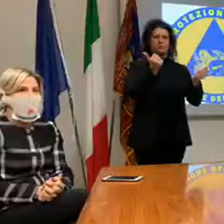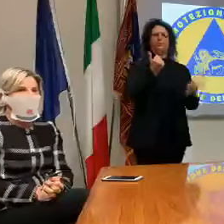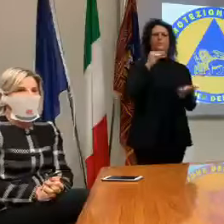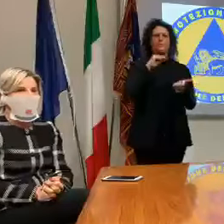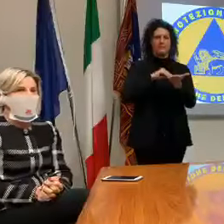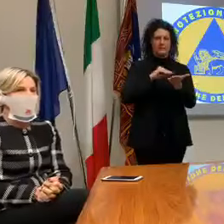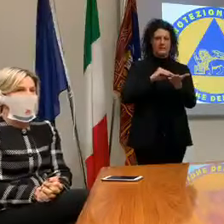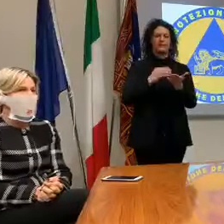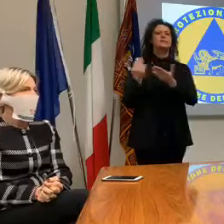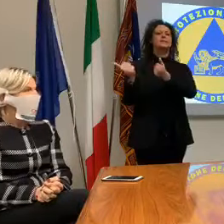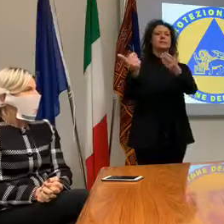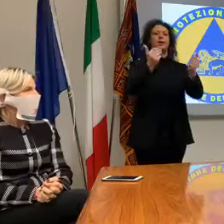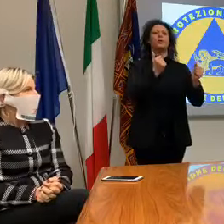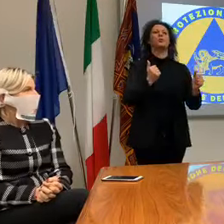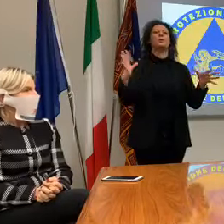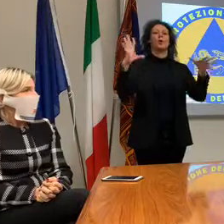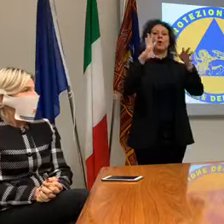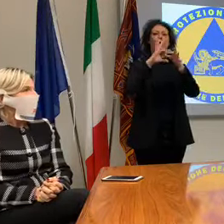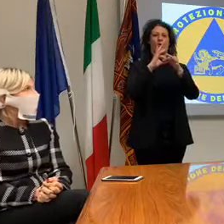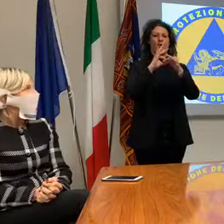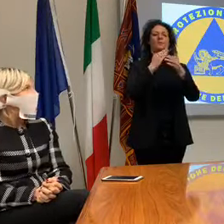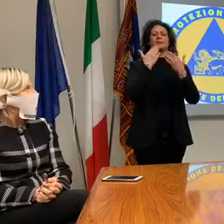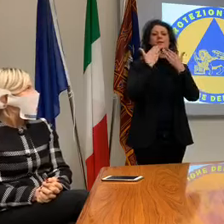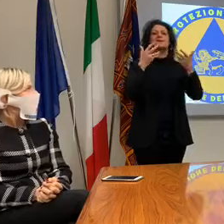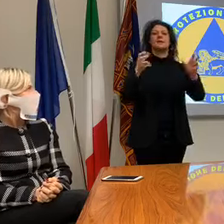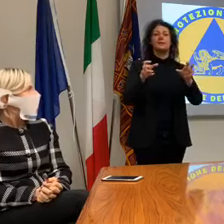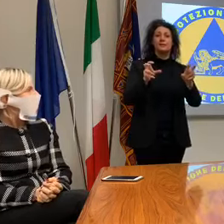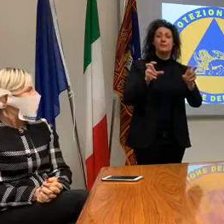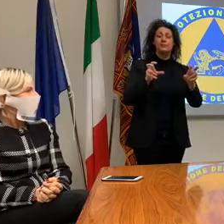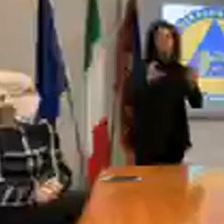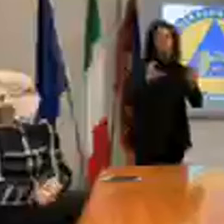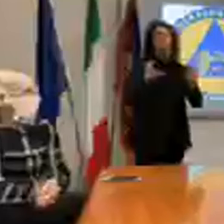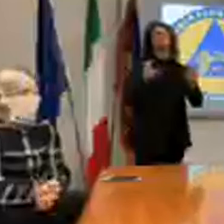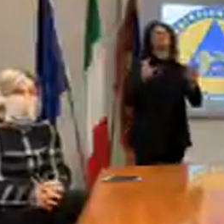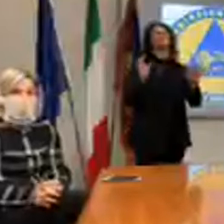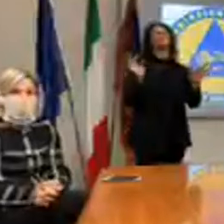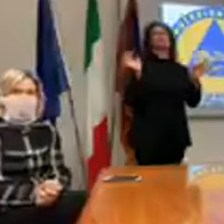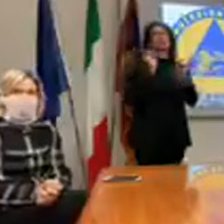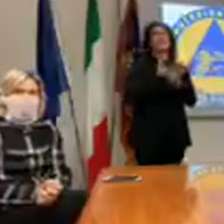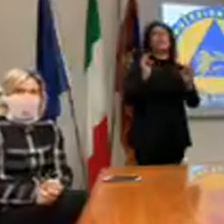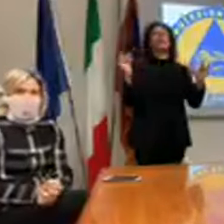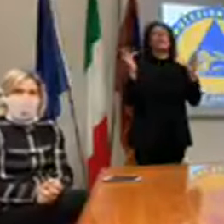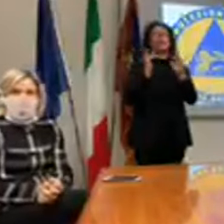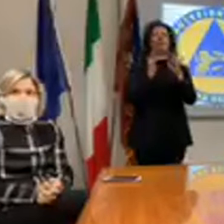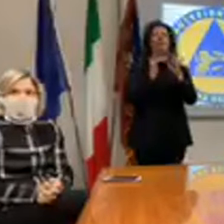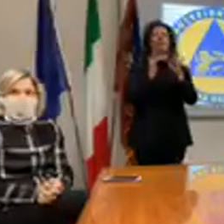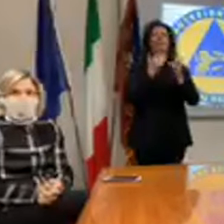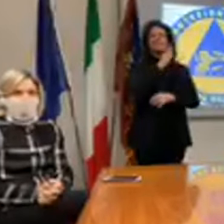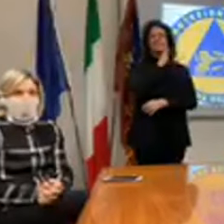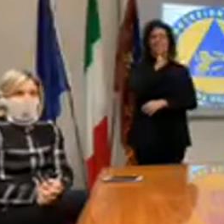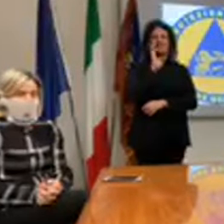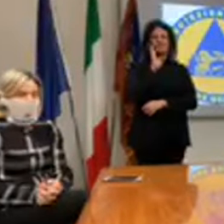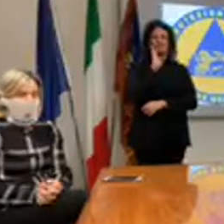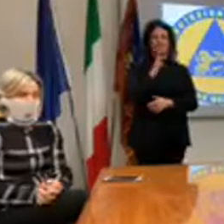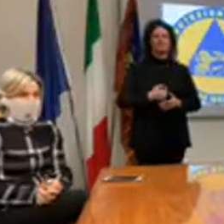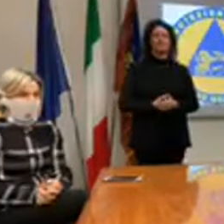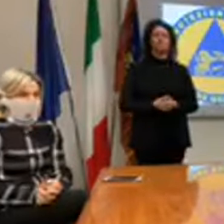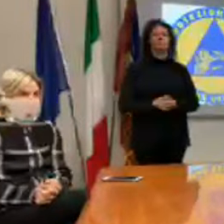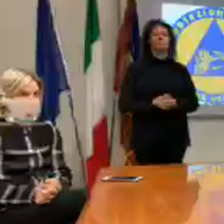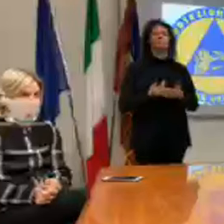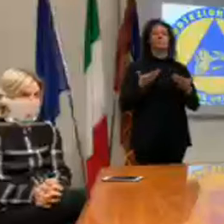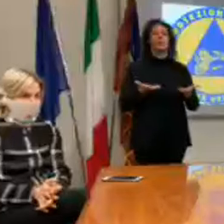sono collegati tramite le TV e a coloro che sono collegati tramite i social. E oggi avete una